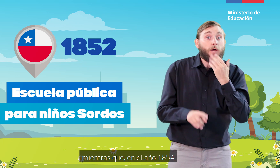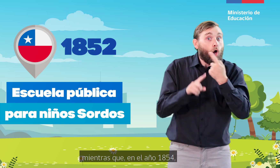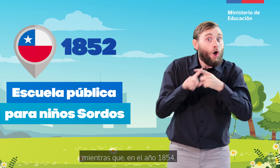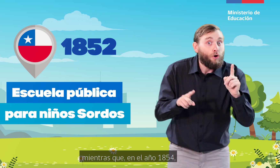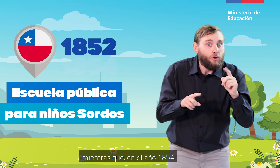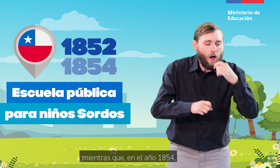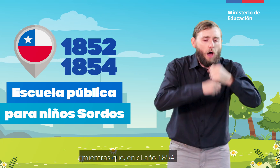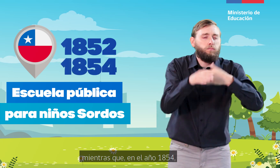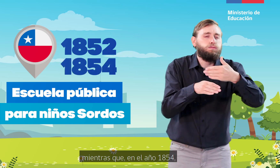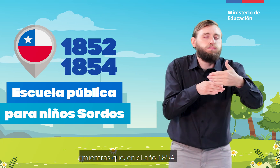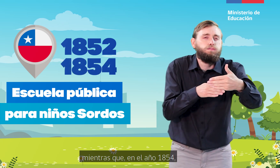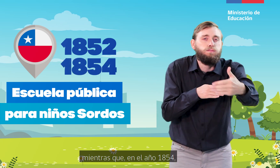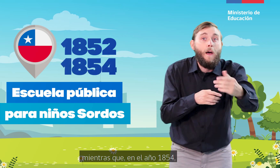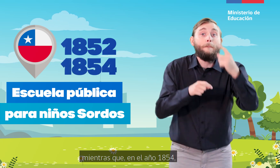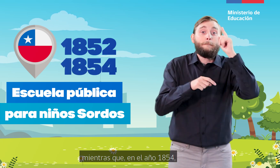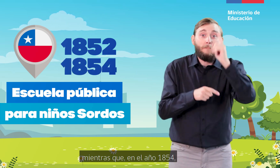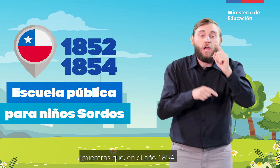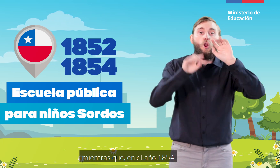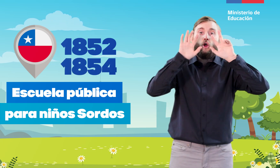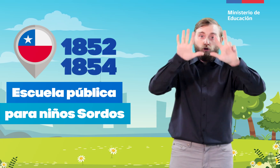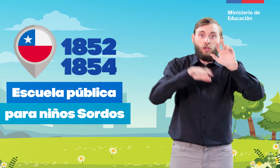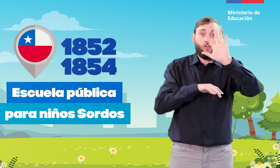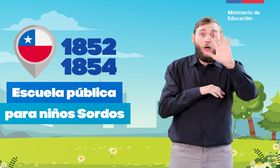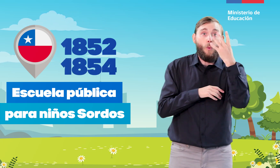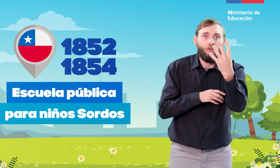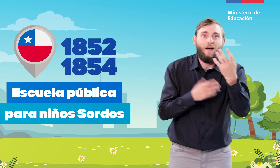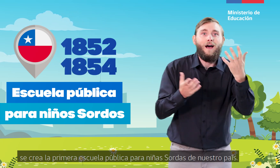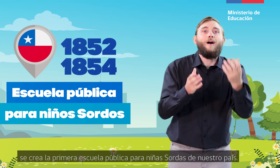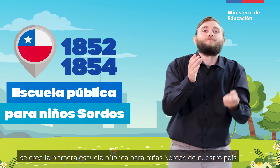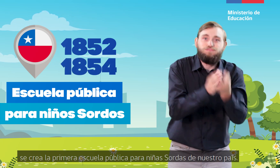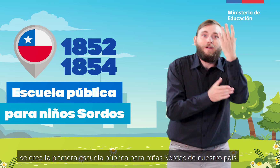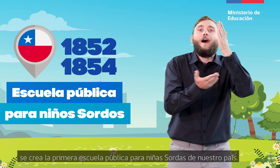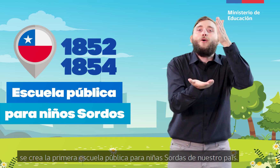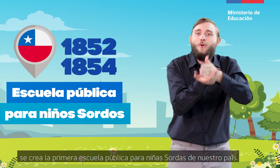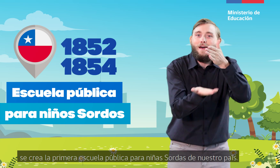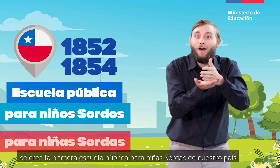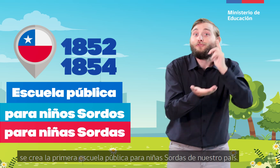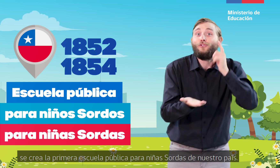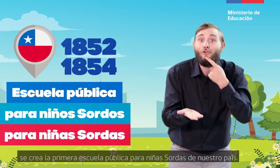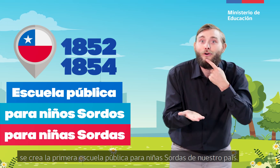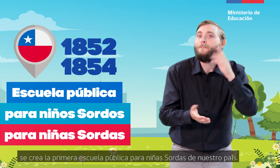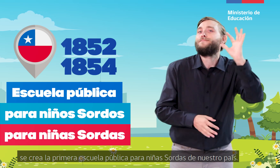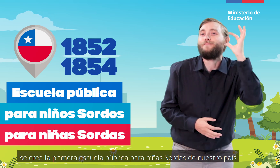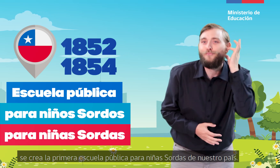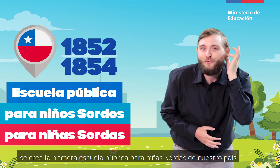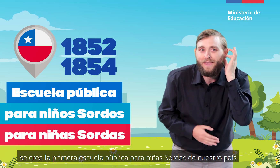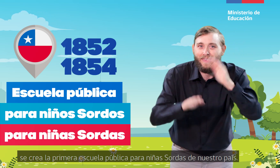mientras que en el año 1854 se crea la primera escuela pública para niñas sordas